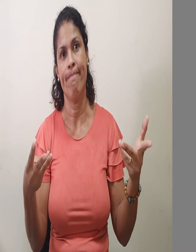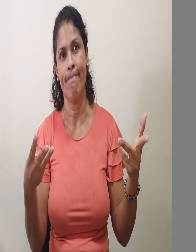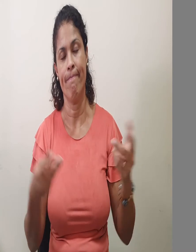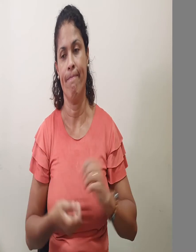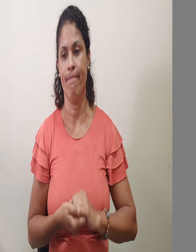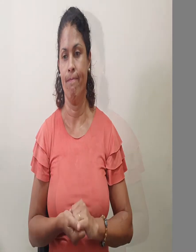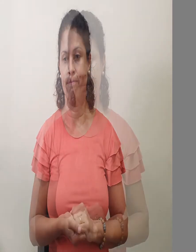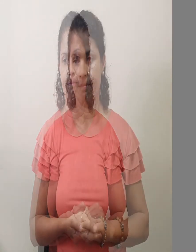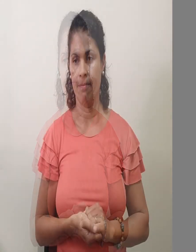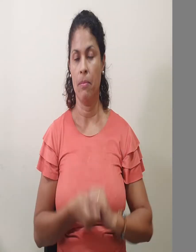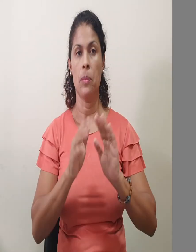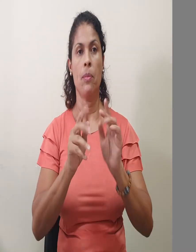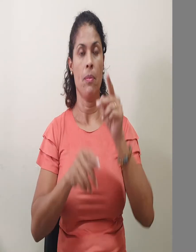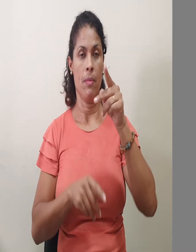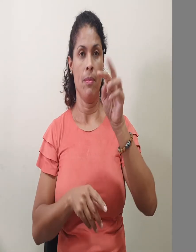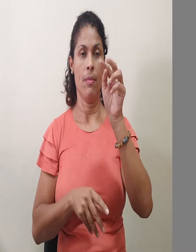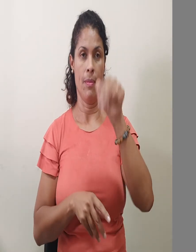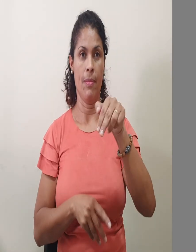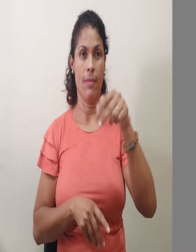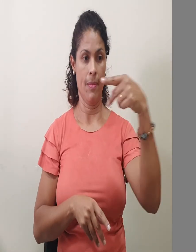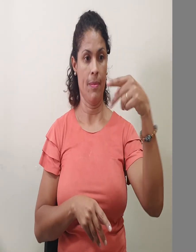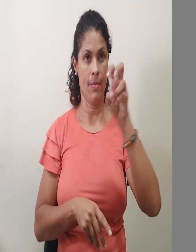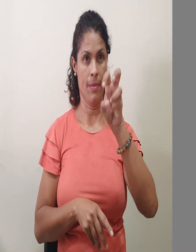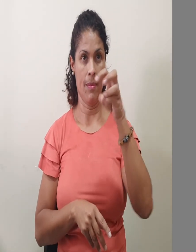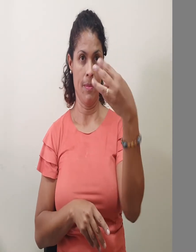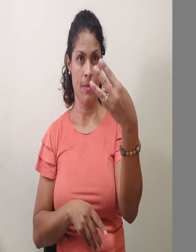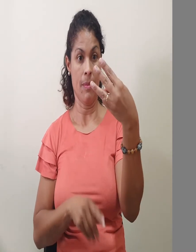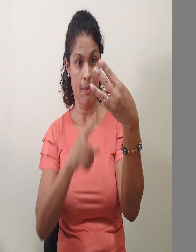Os oncogenes impedem os sistemas de controle.